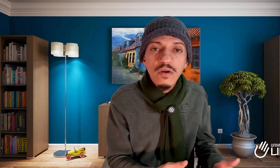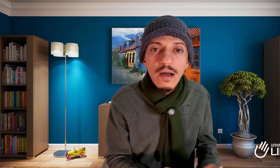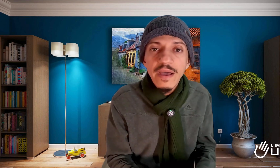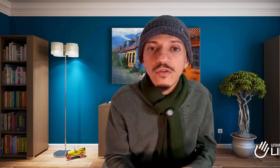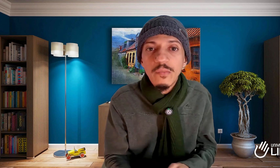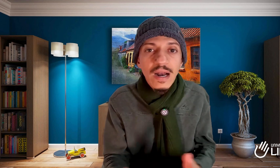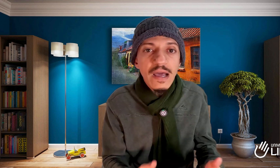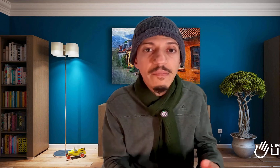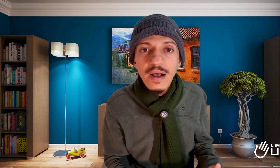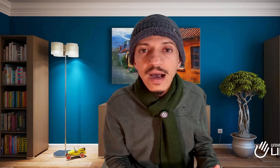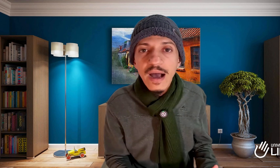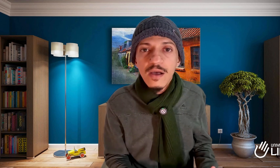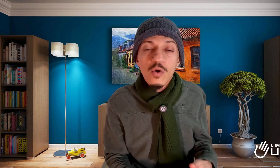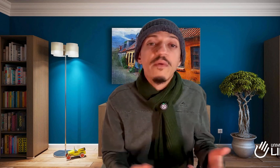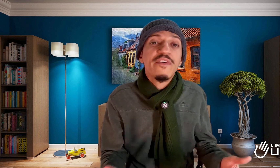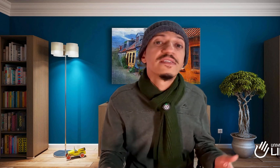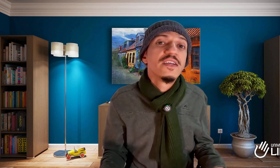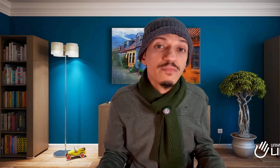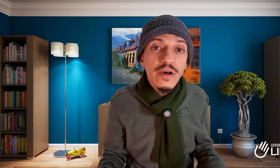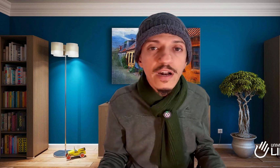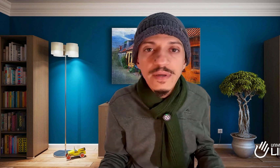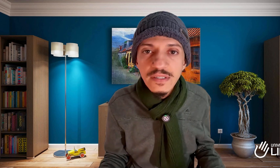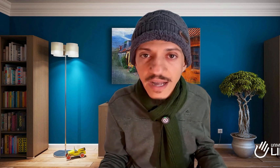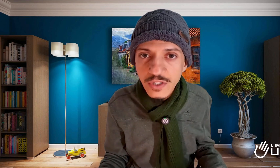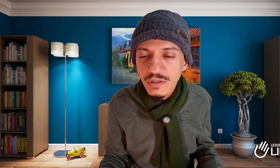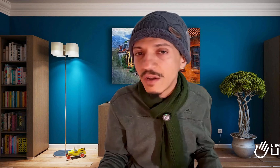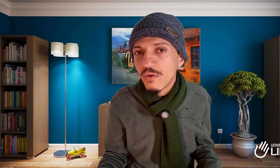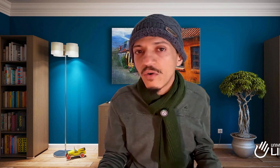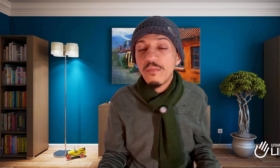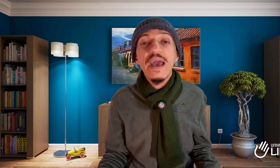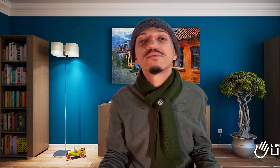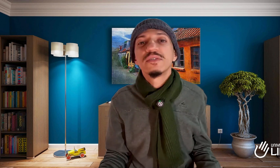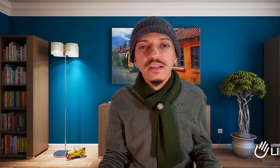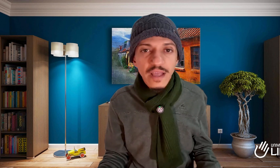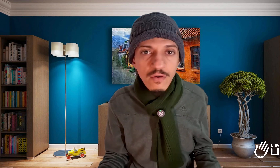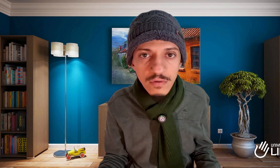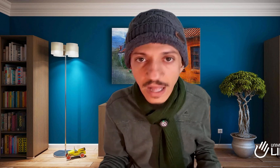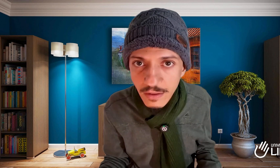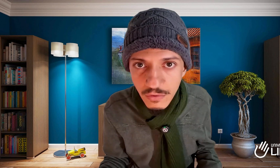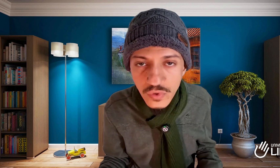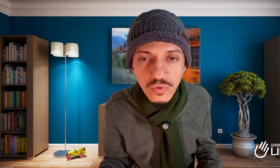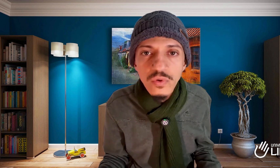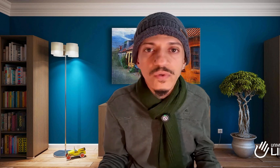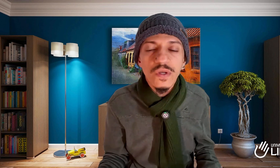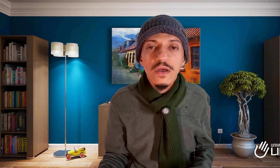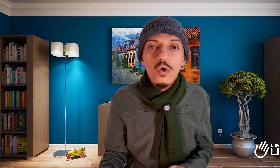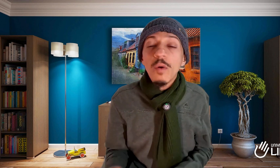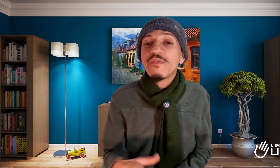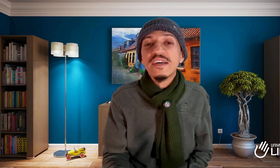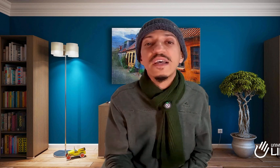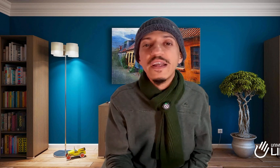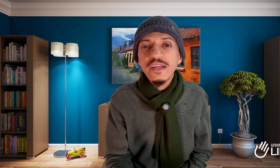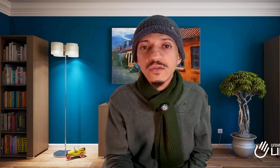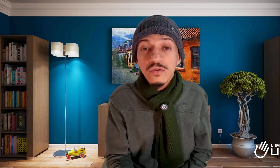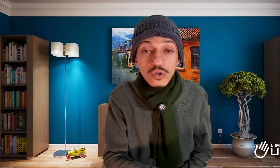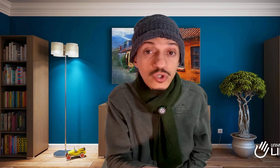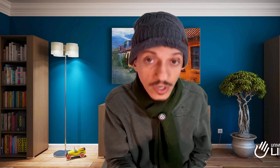deslocamento para lá e para cá? Como fazer isso morando numa cidade do interior, mesmo sem ter contato com surdos? Como fazer isso